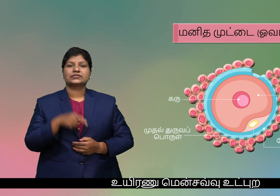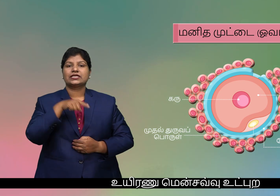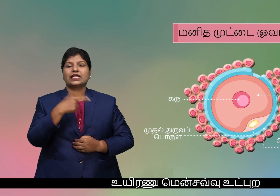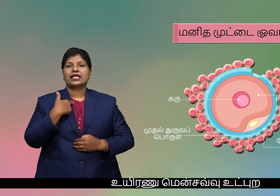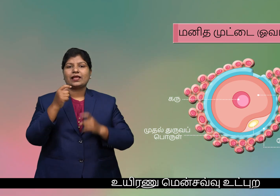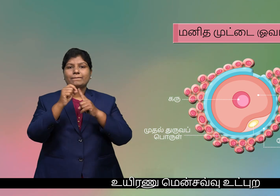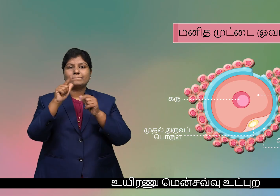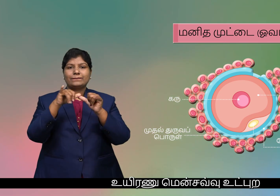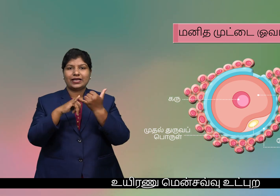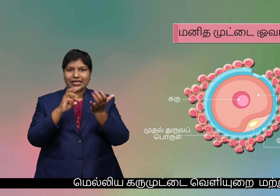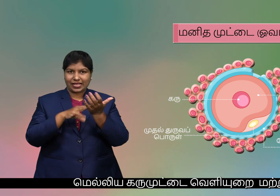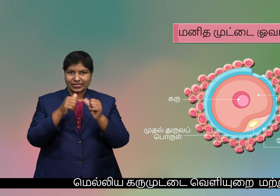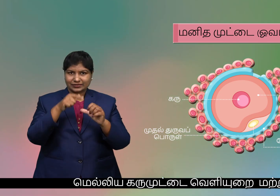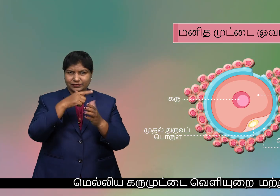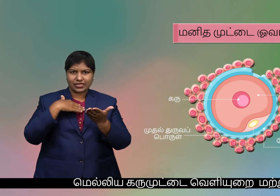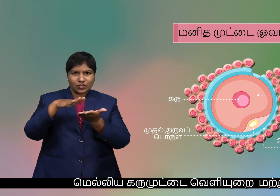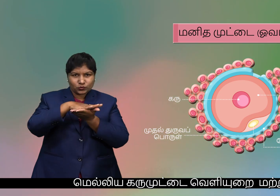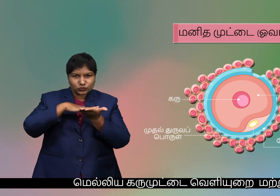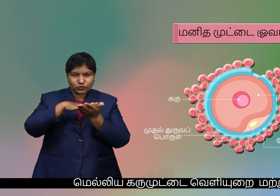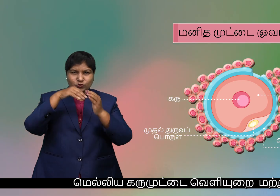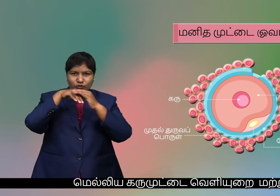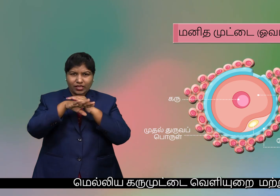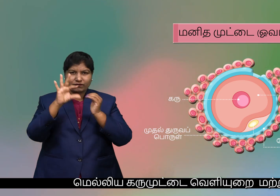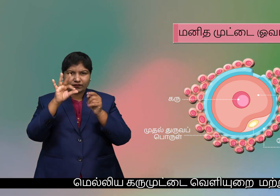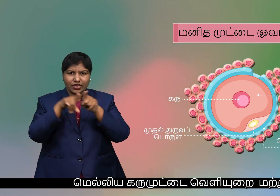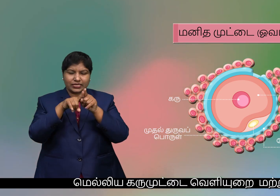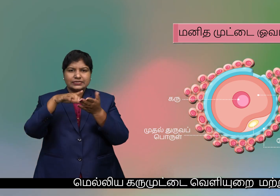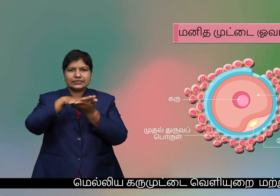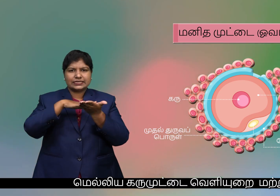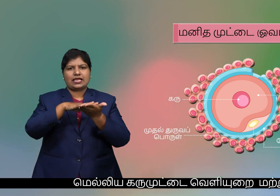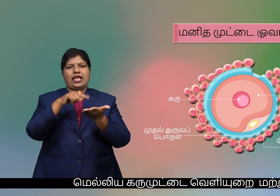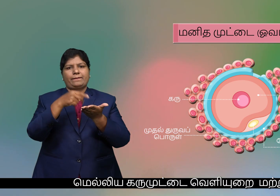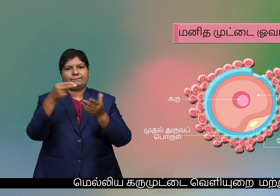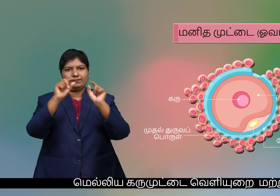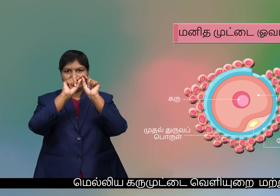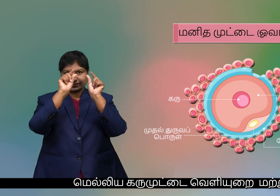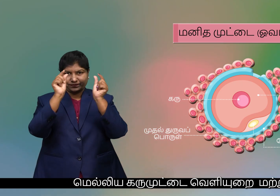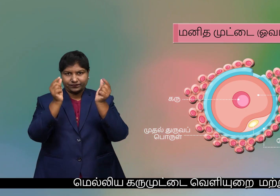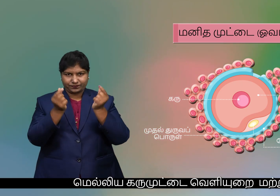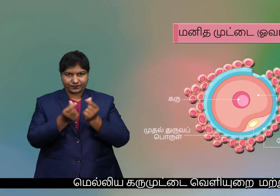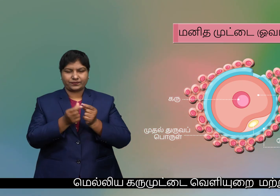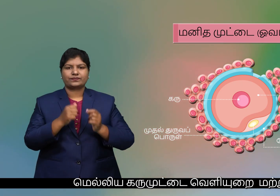உயிரணு மென்சவ்வு உட்புற மெல்லிய கருமுட்டை வெளியுறை மற்றும்